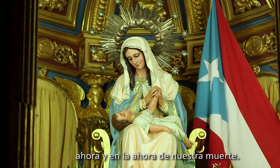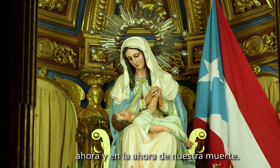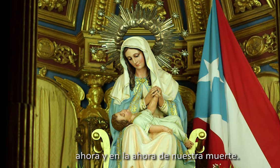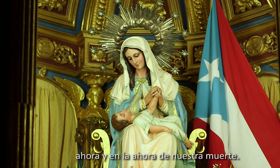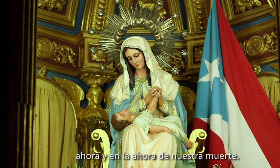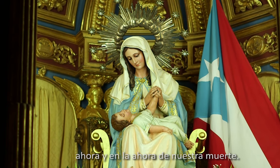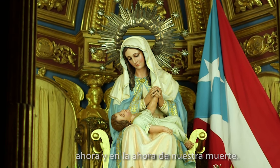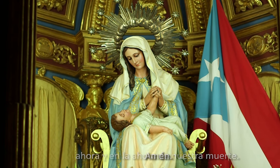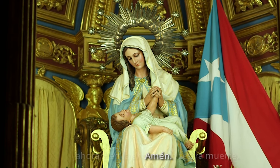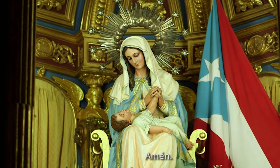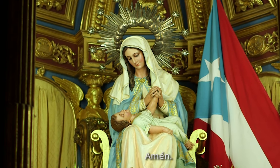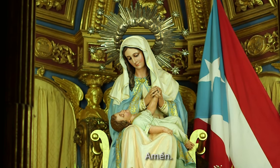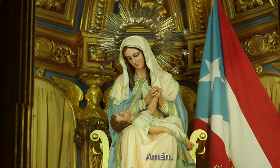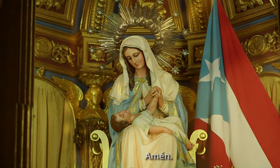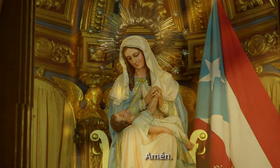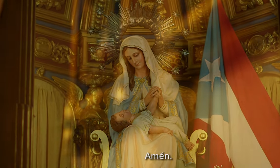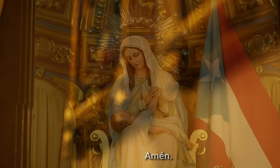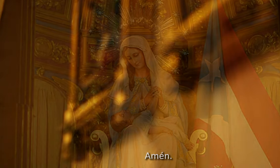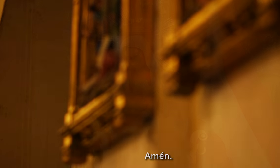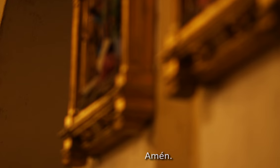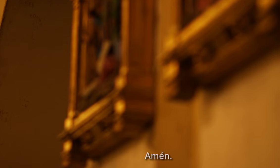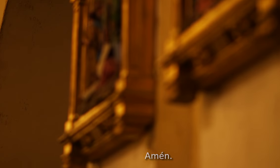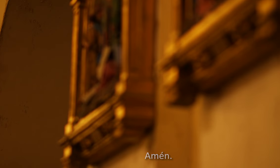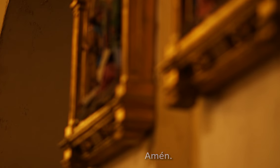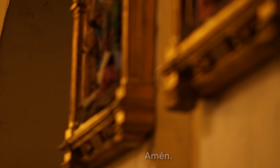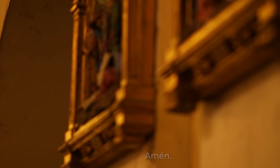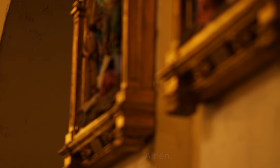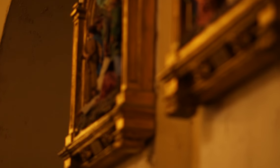hora de nuestra muerte. Amén.